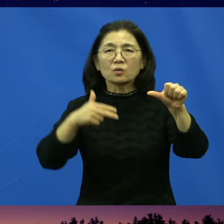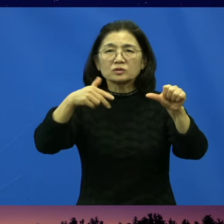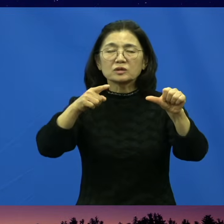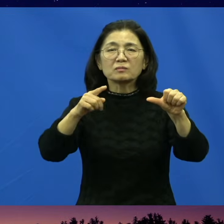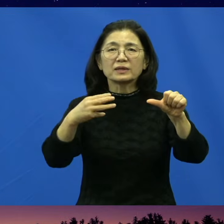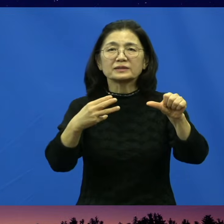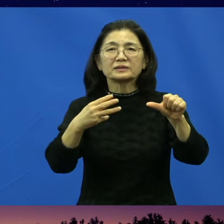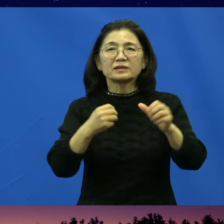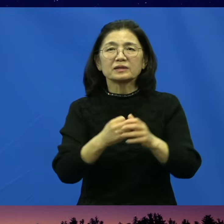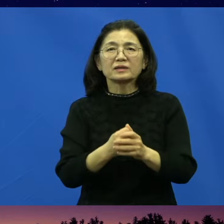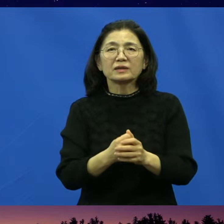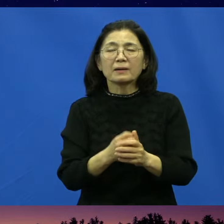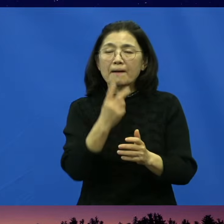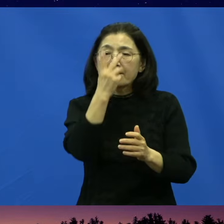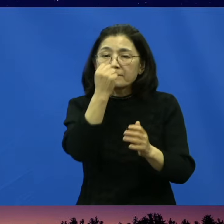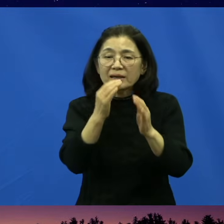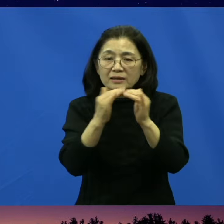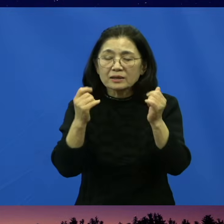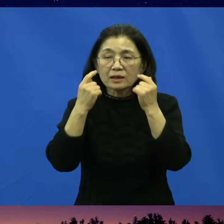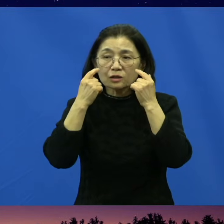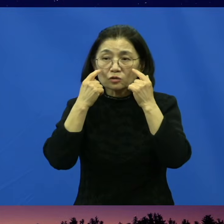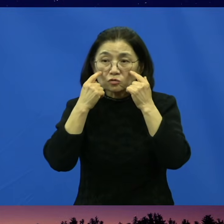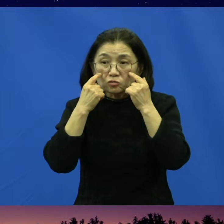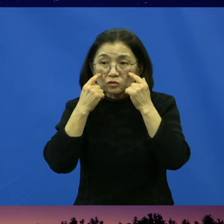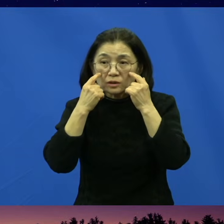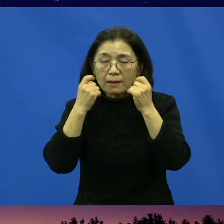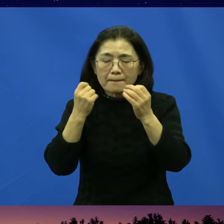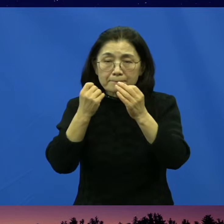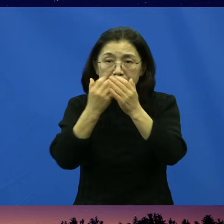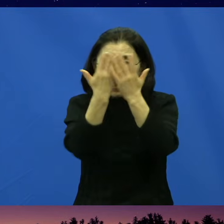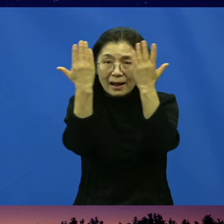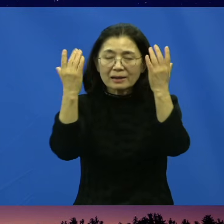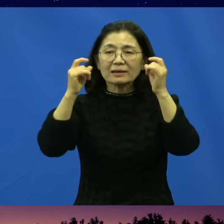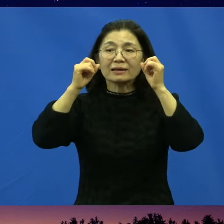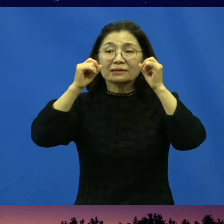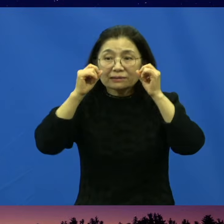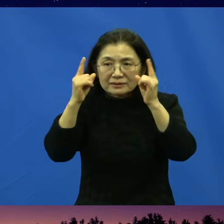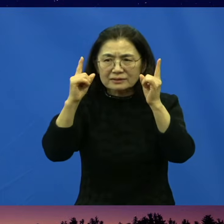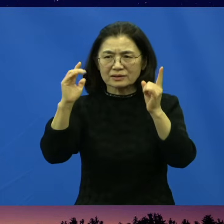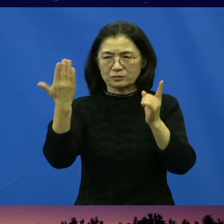뭐라고요? 맹인의 눈이 밝을 것이며 말합니다.